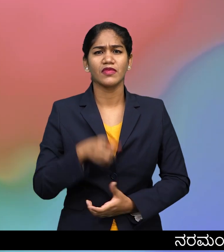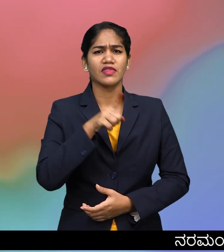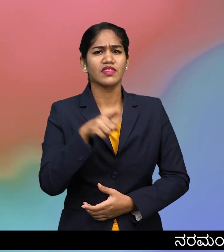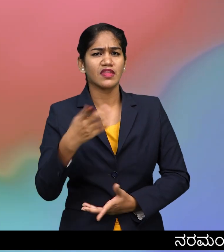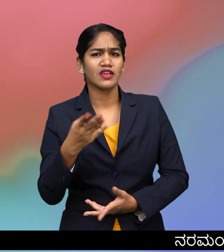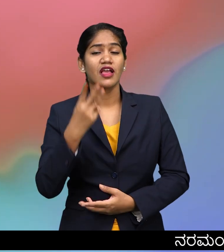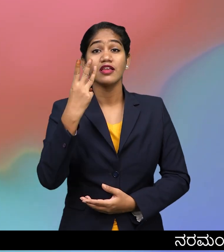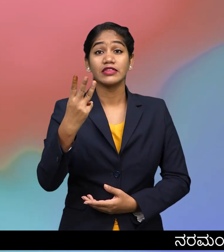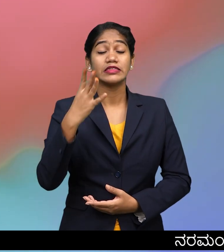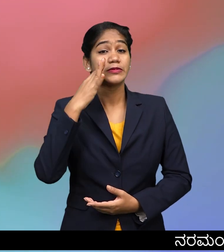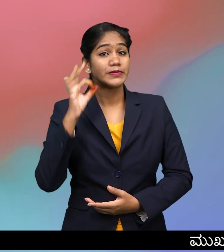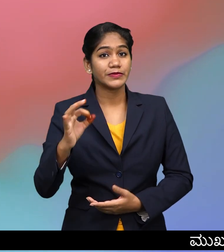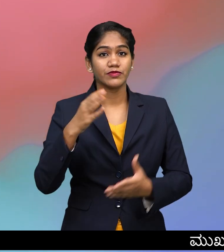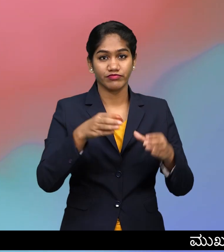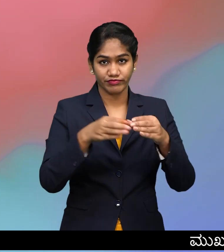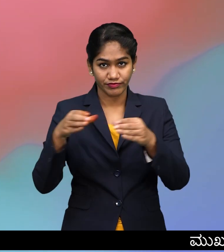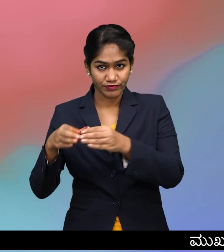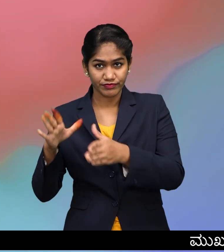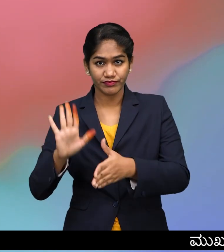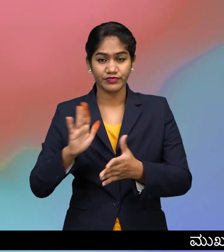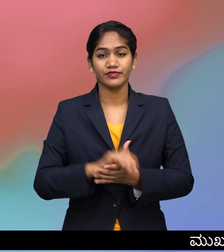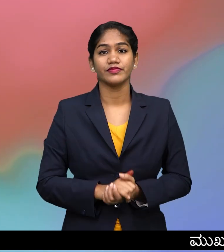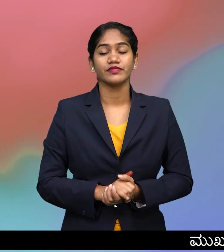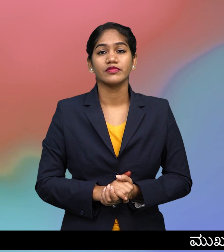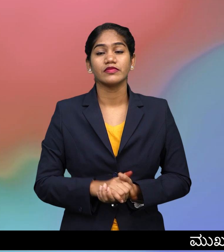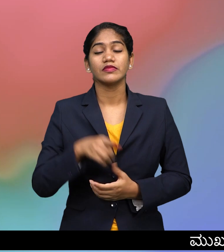ನರಮಂಡಲದಲ್ಲಿ 3 ಮುಖ್ಯ ವಿಭಾಗಗಳಿವೆ.